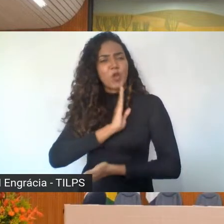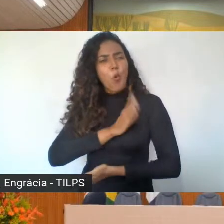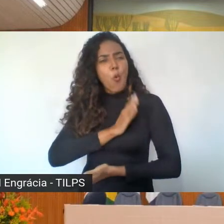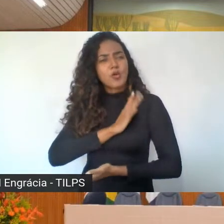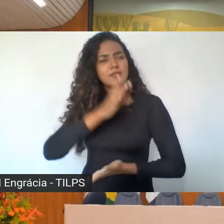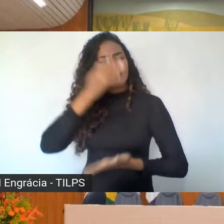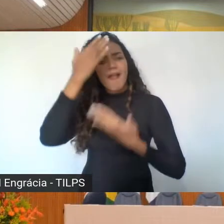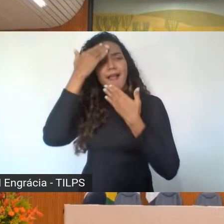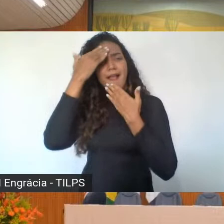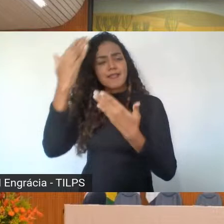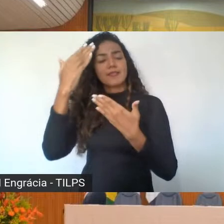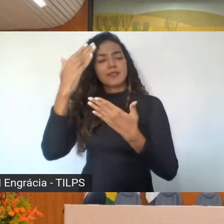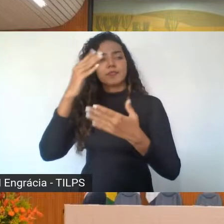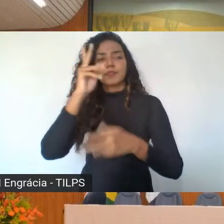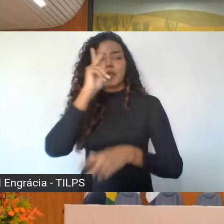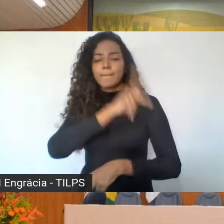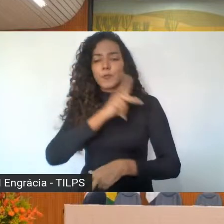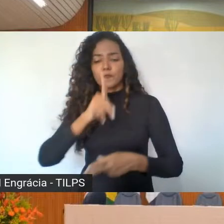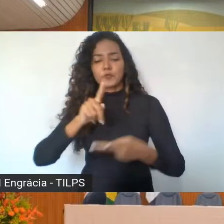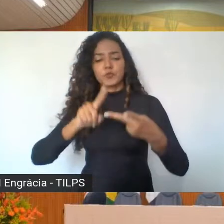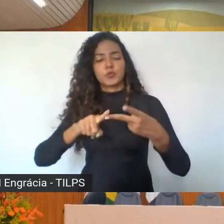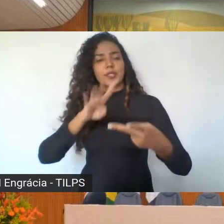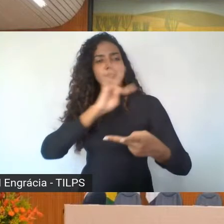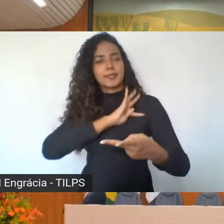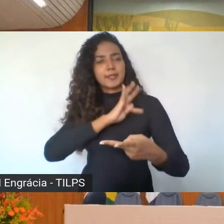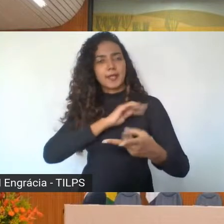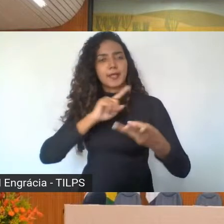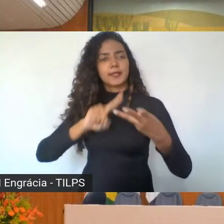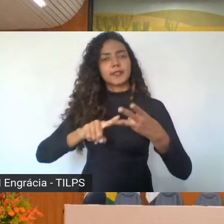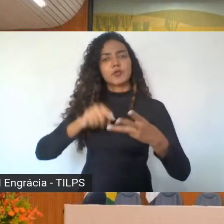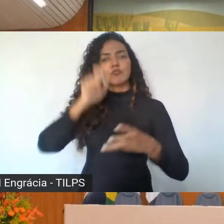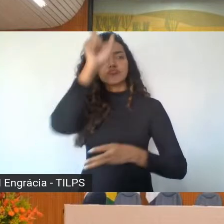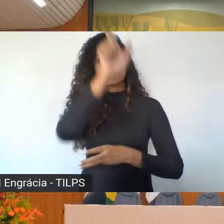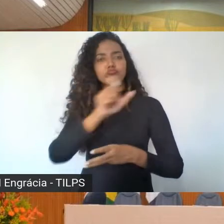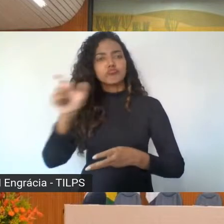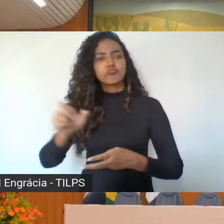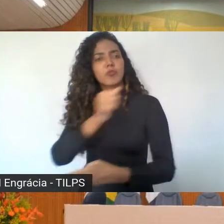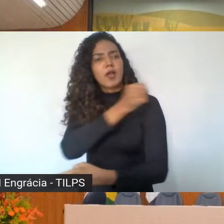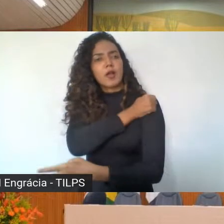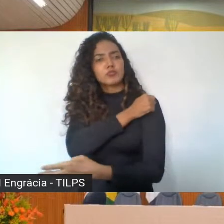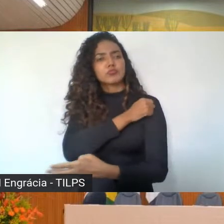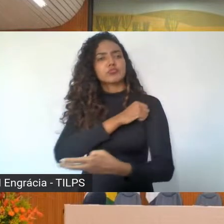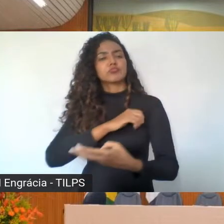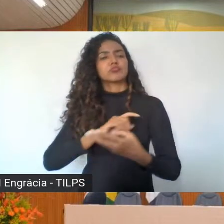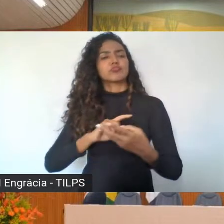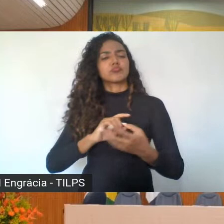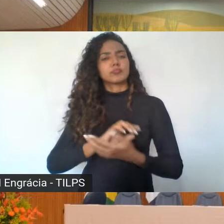Aos professores, aos técnicos e aos estudantes